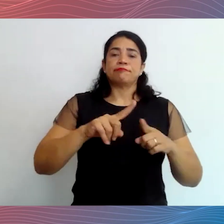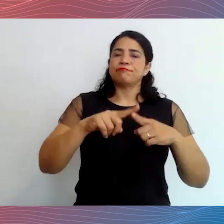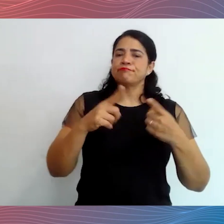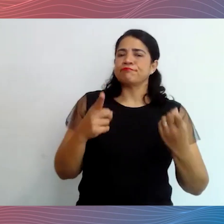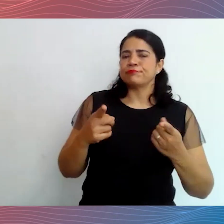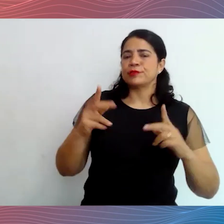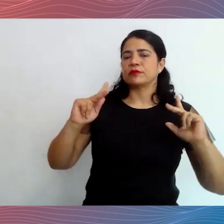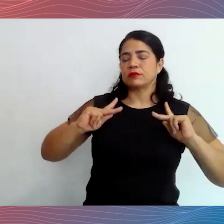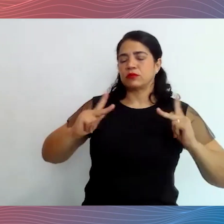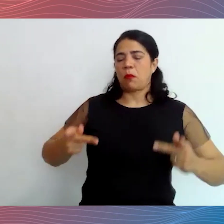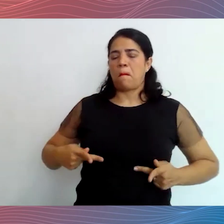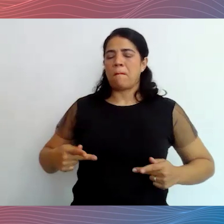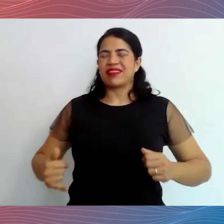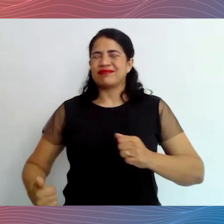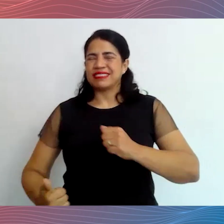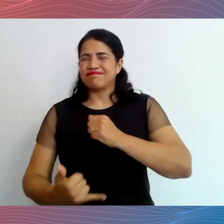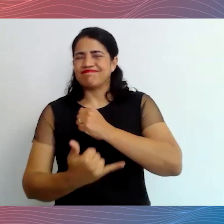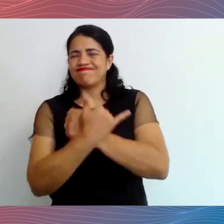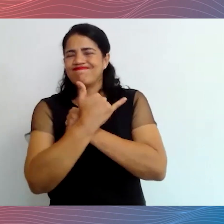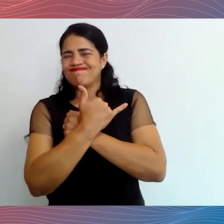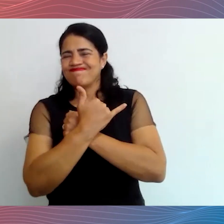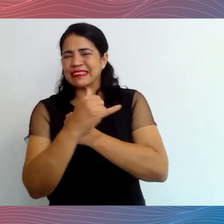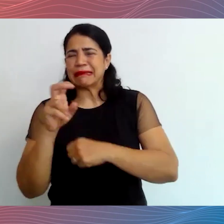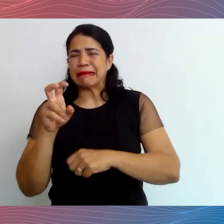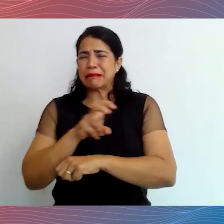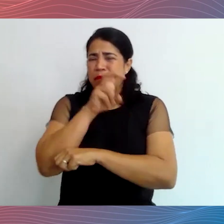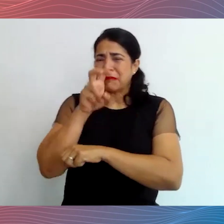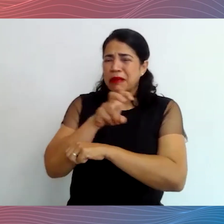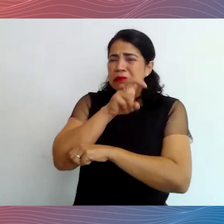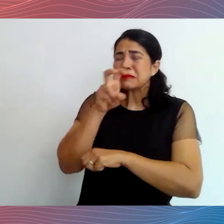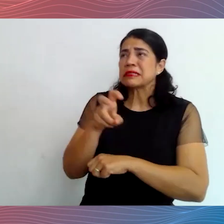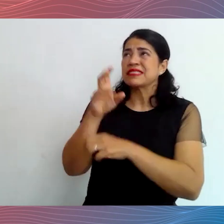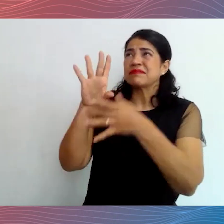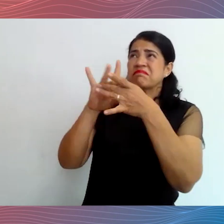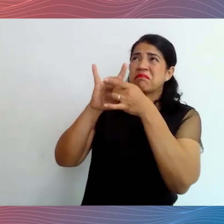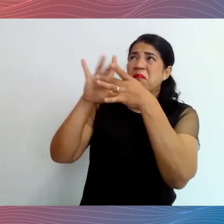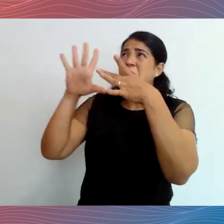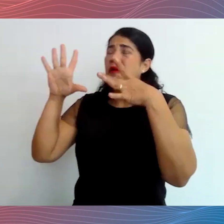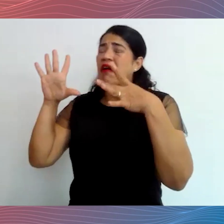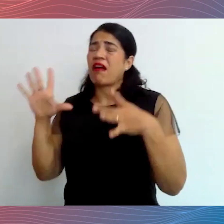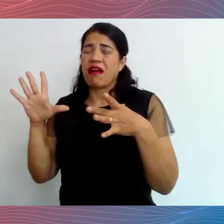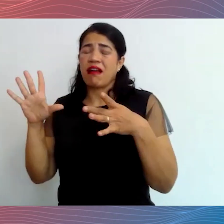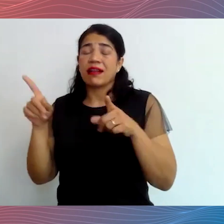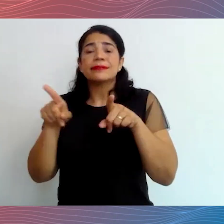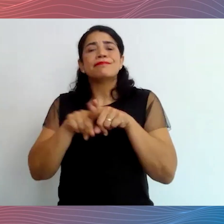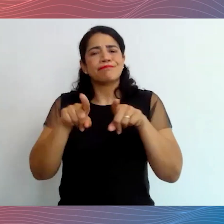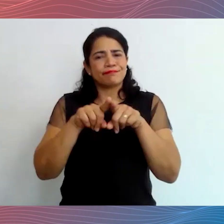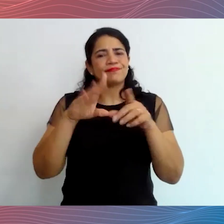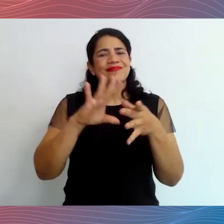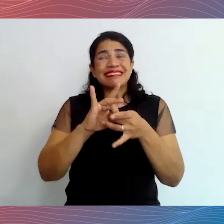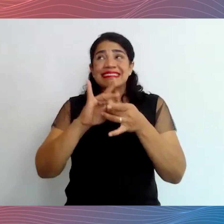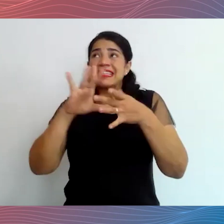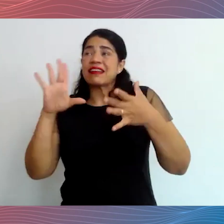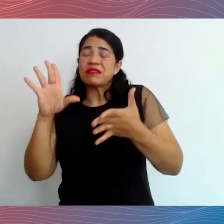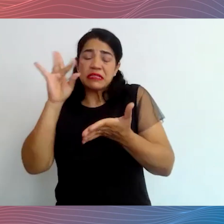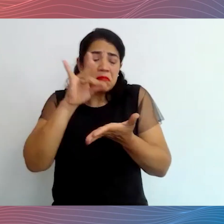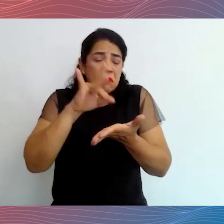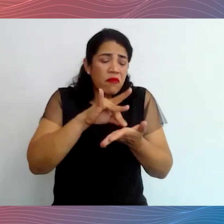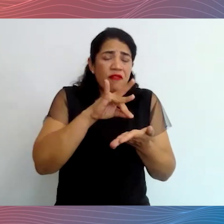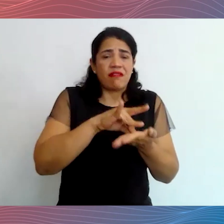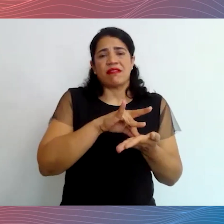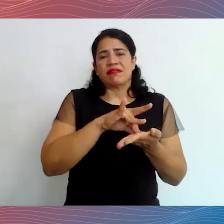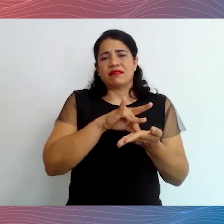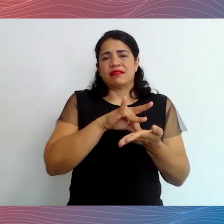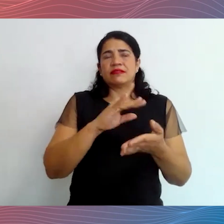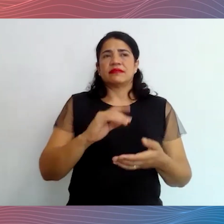se desconectou de Deus, se desconectou da verdade, se desconectou da realidade.